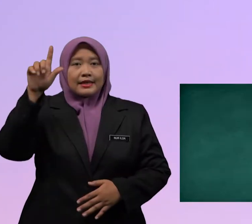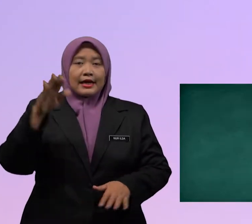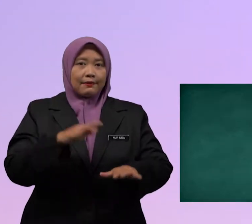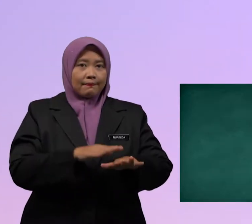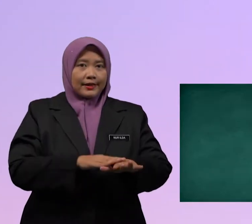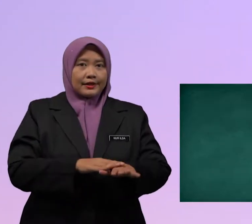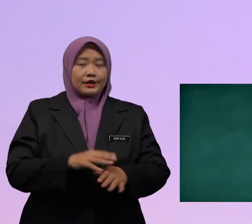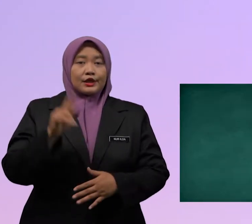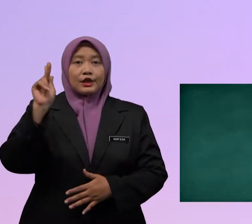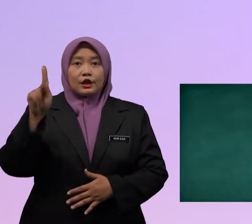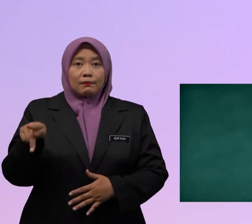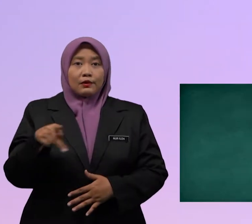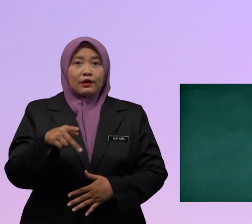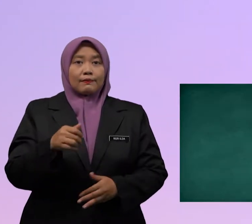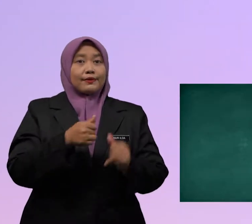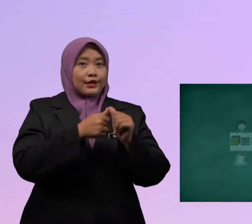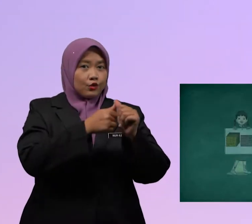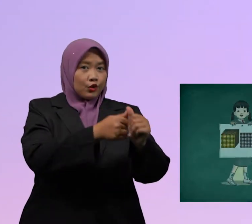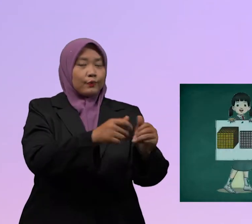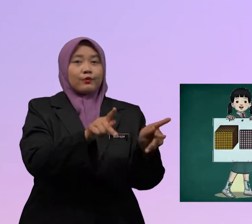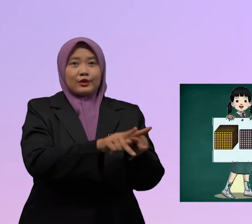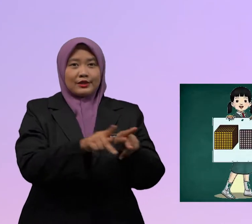Lihat pada blok berikut pula.